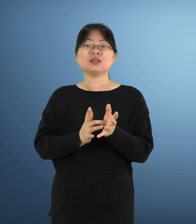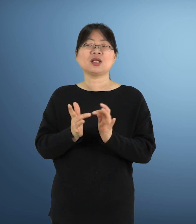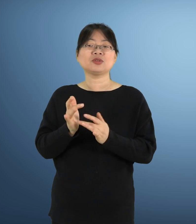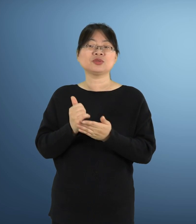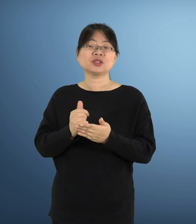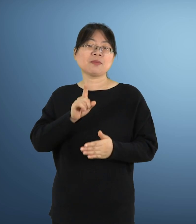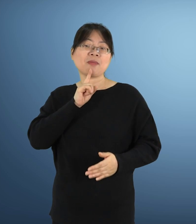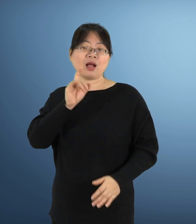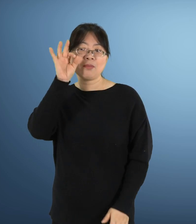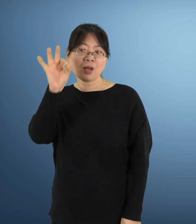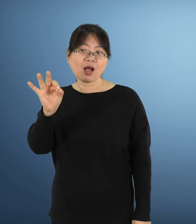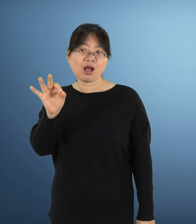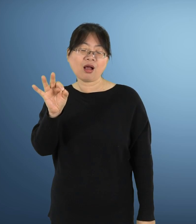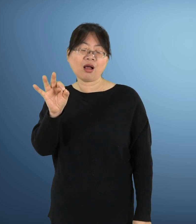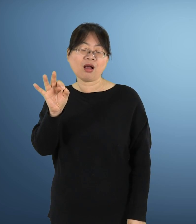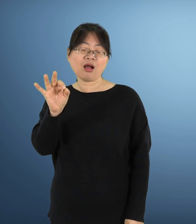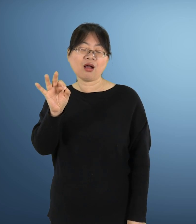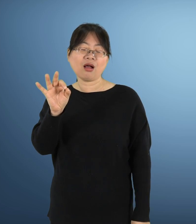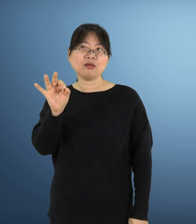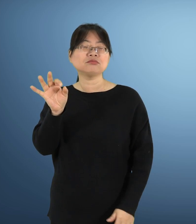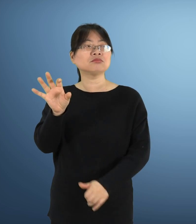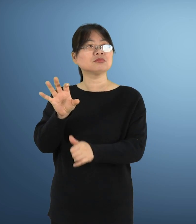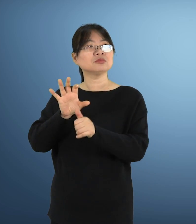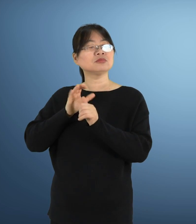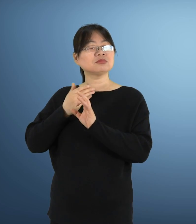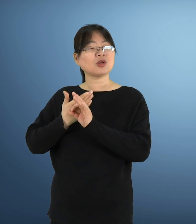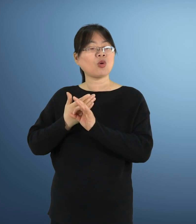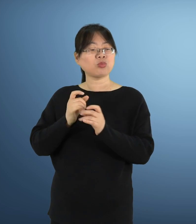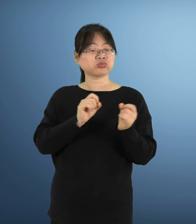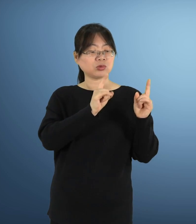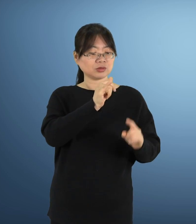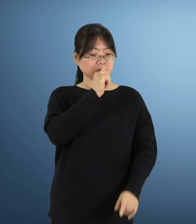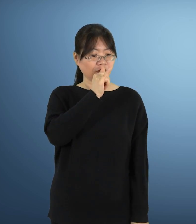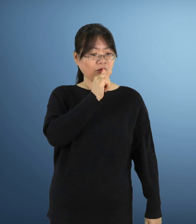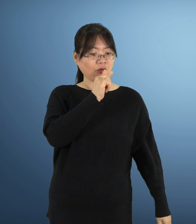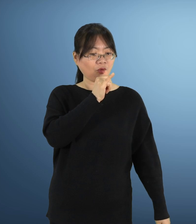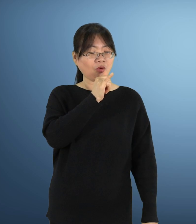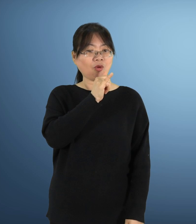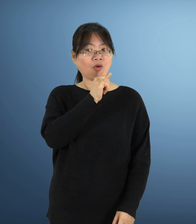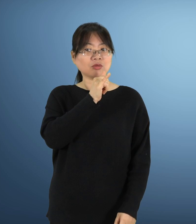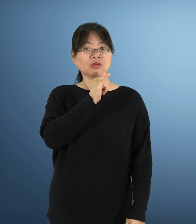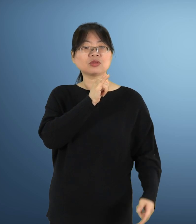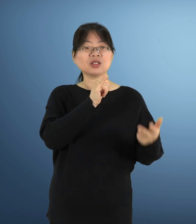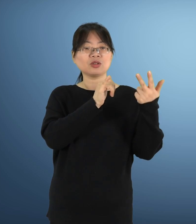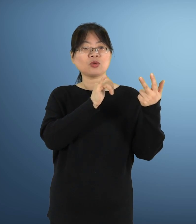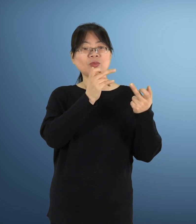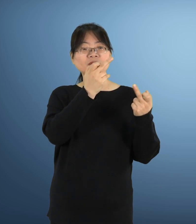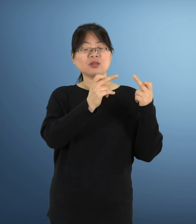당신 말대로 부활이 있다면 그들이 다 부활을 했을 텐데